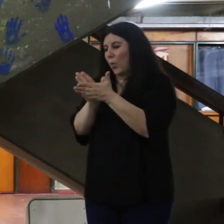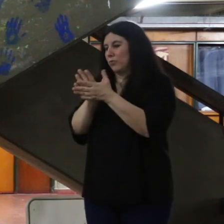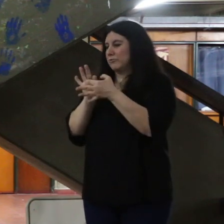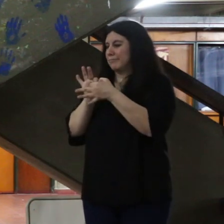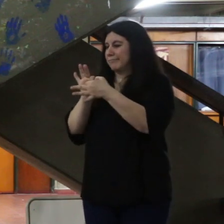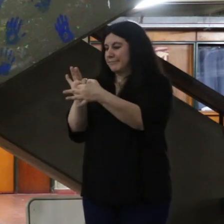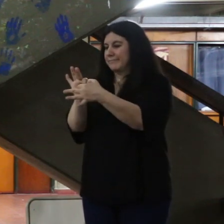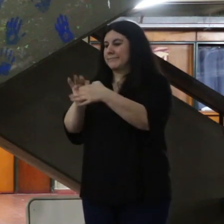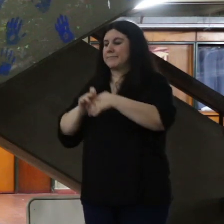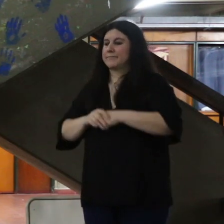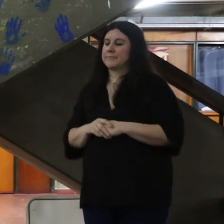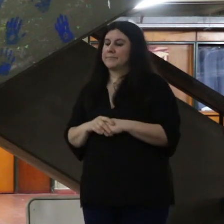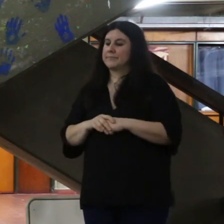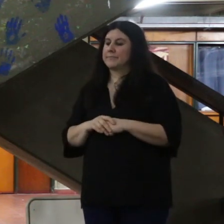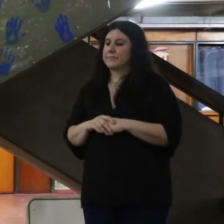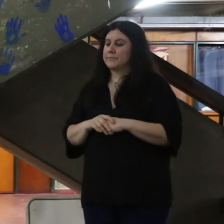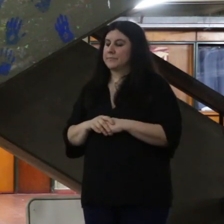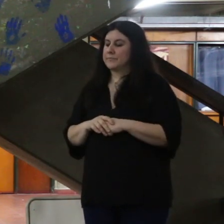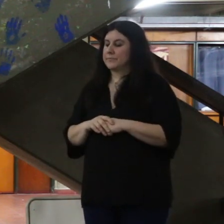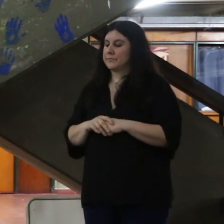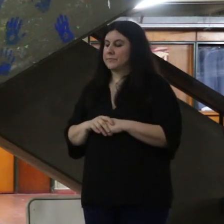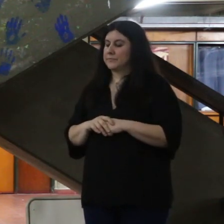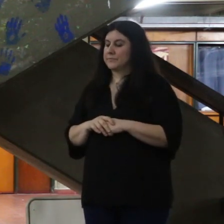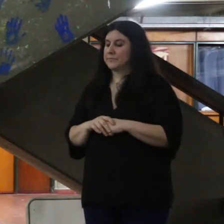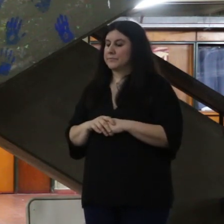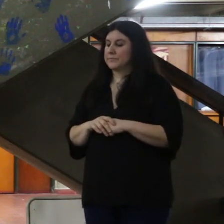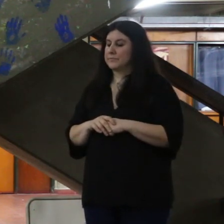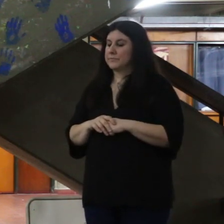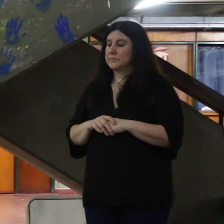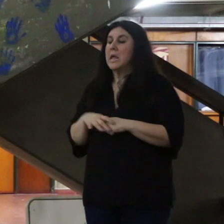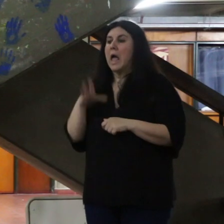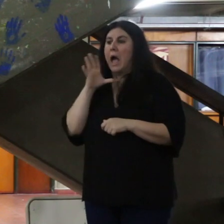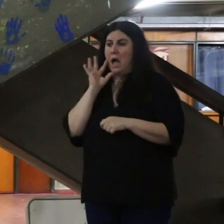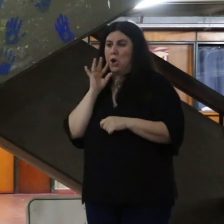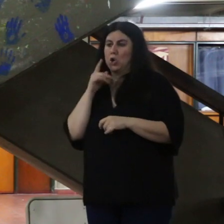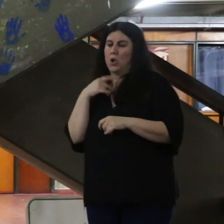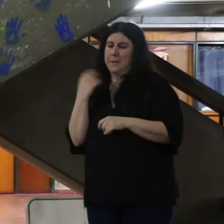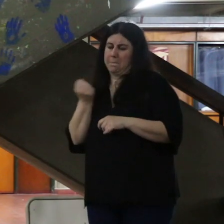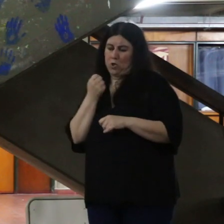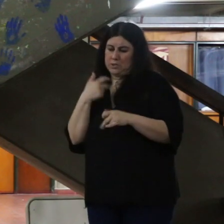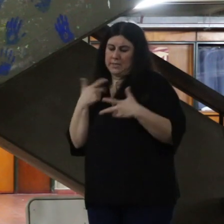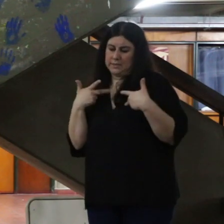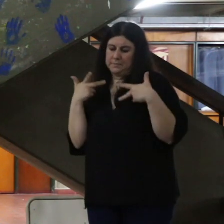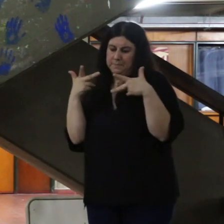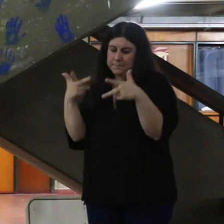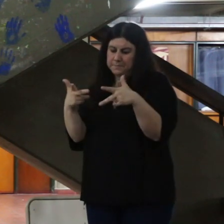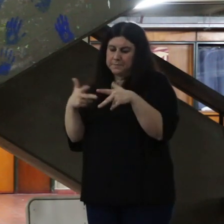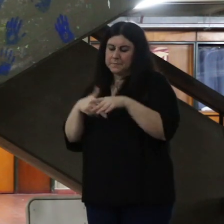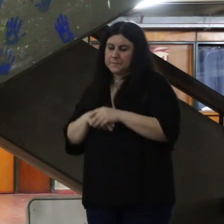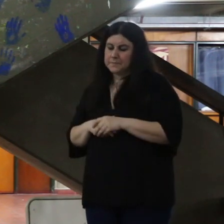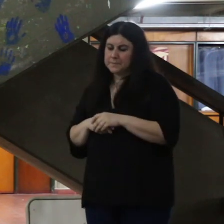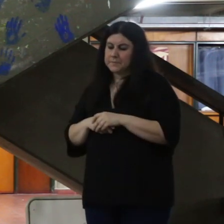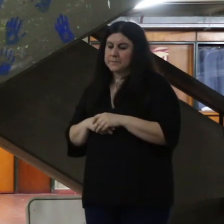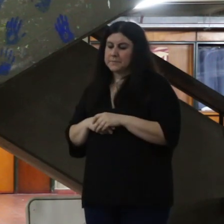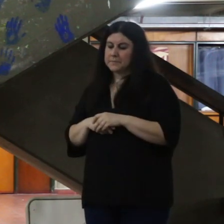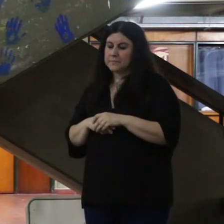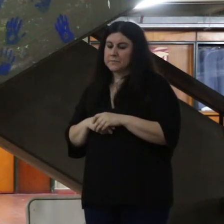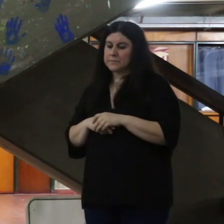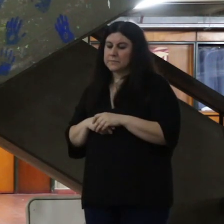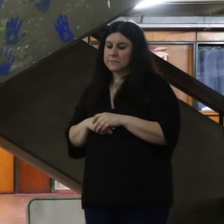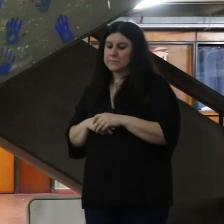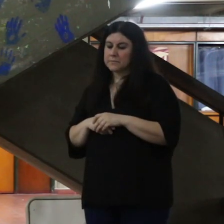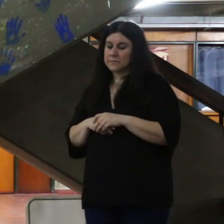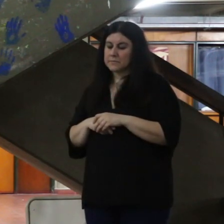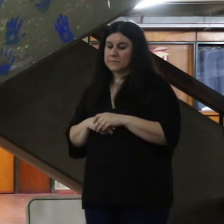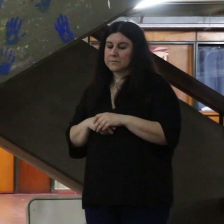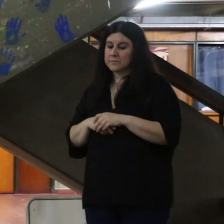Para cerrar, me parecen algunas cosas importantes para lo que viene. Por